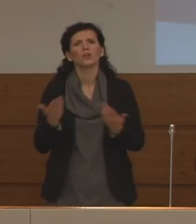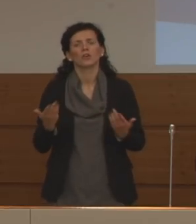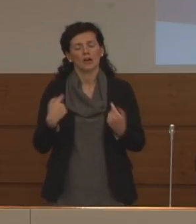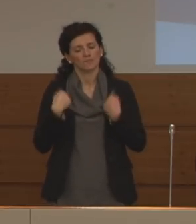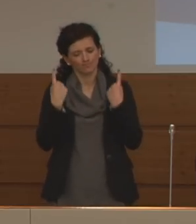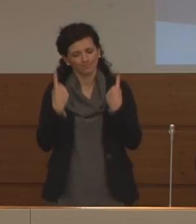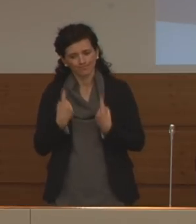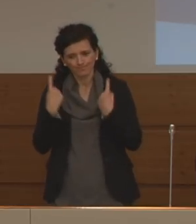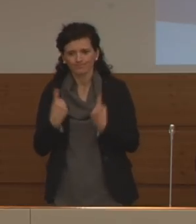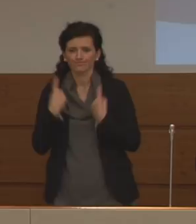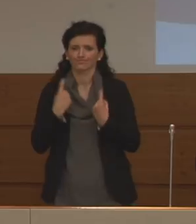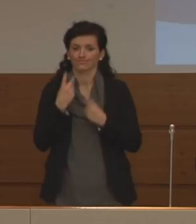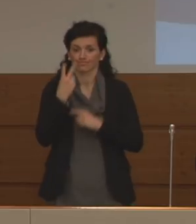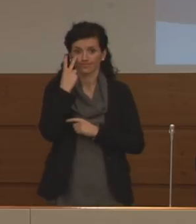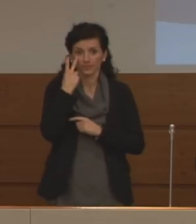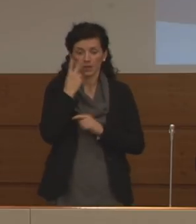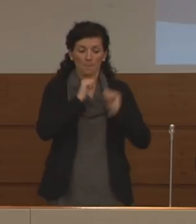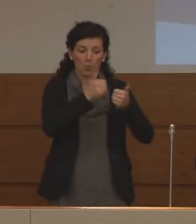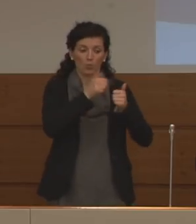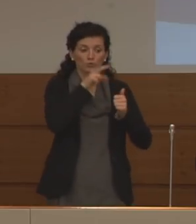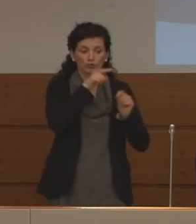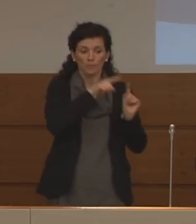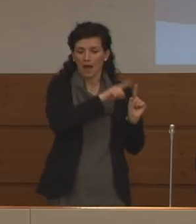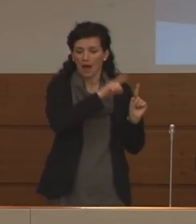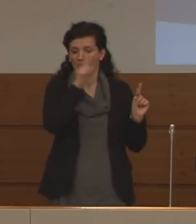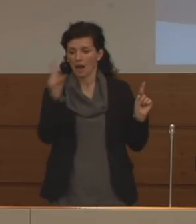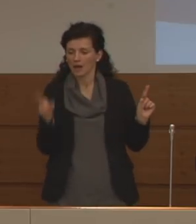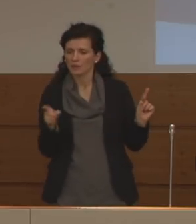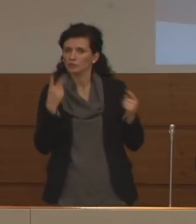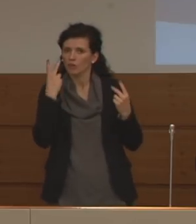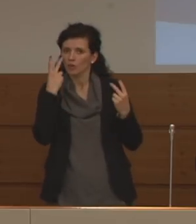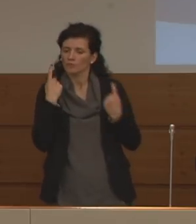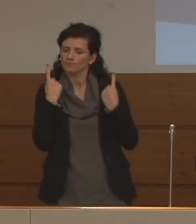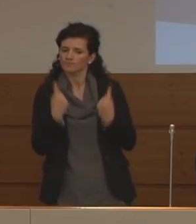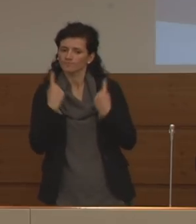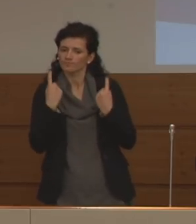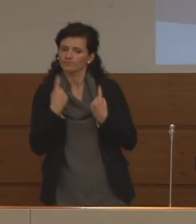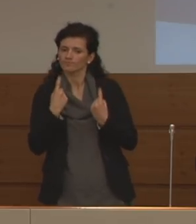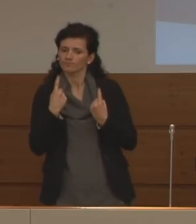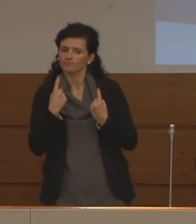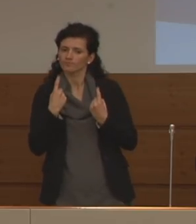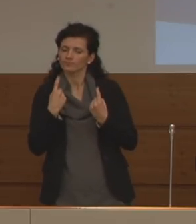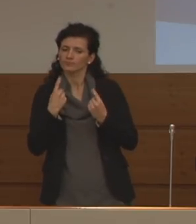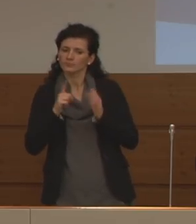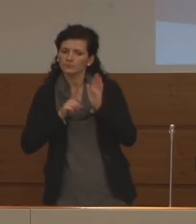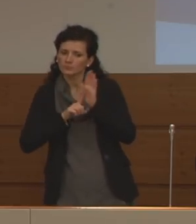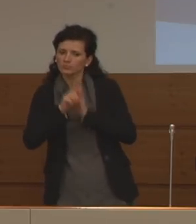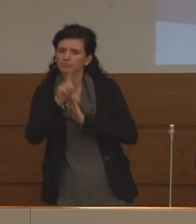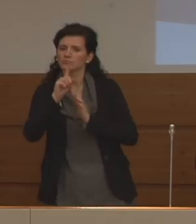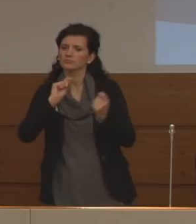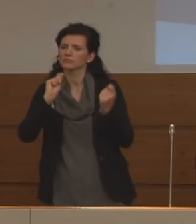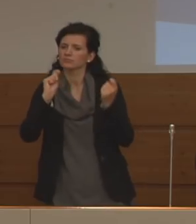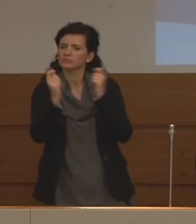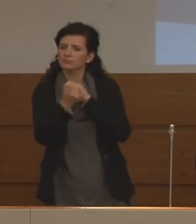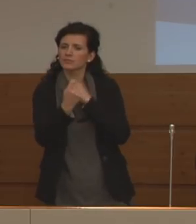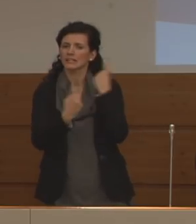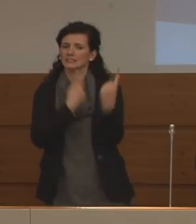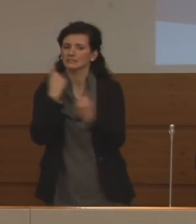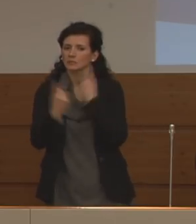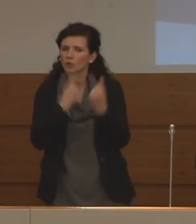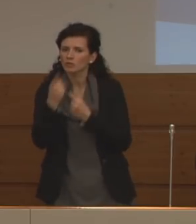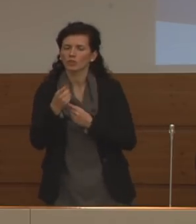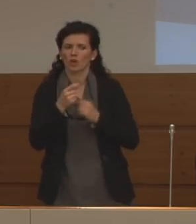risultati rispetto a quella che è il tempo di replicazione del virus il tempo della